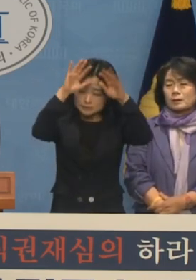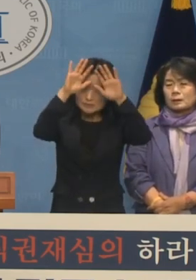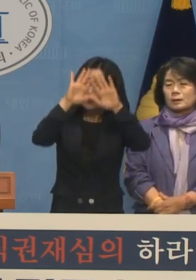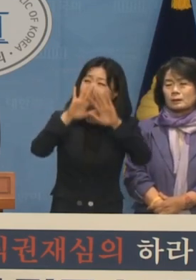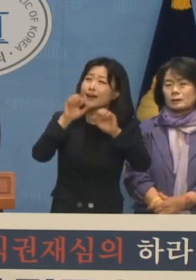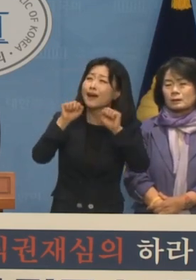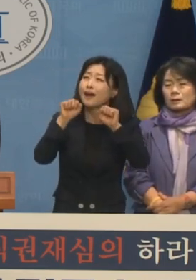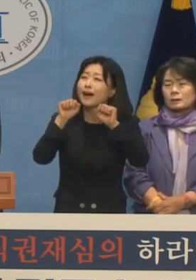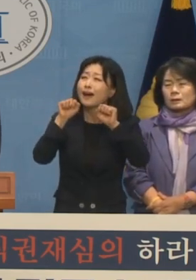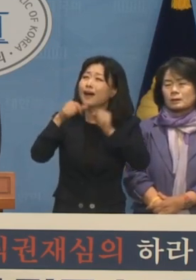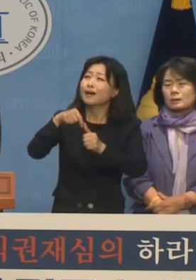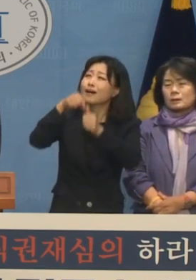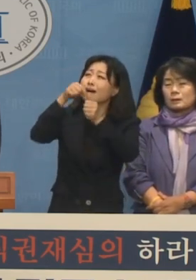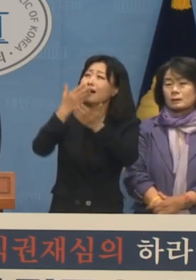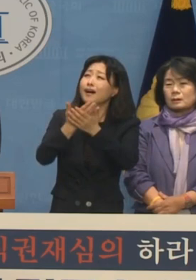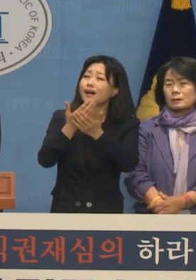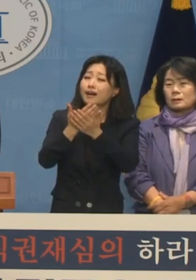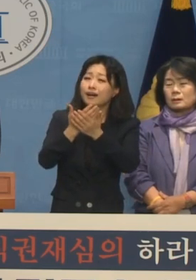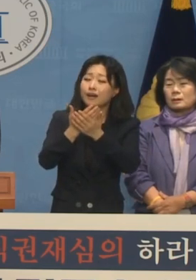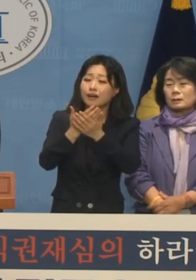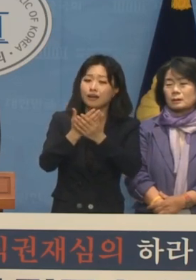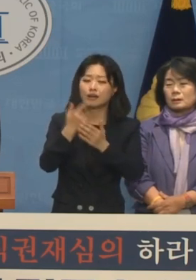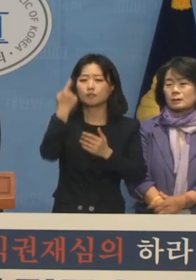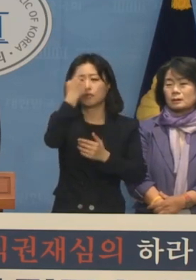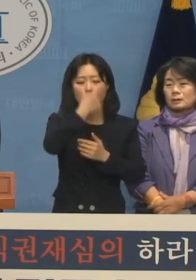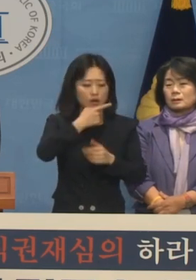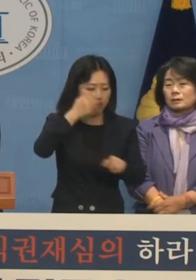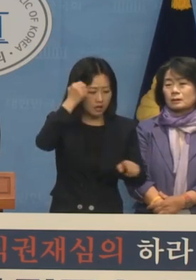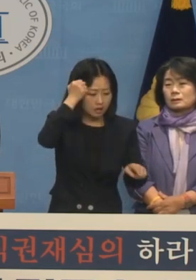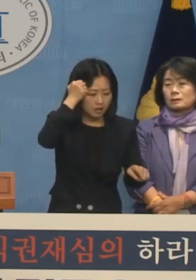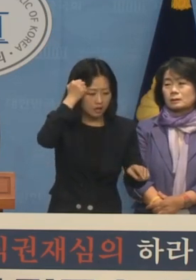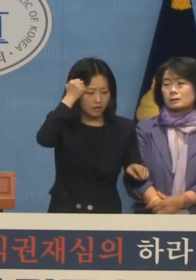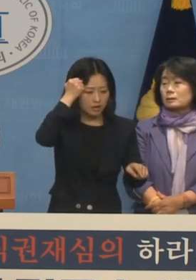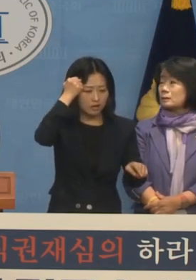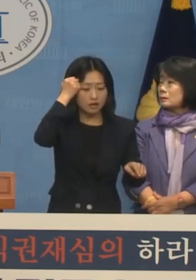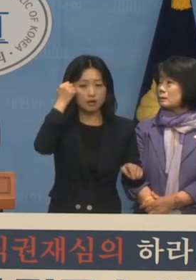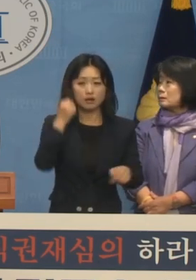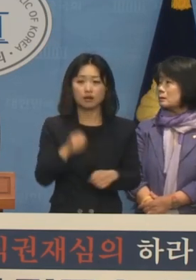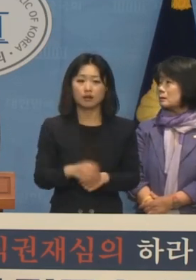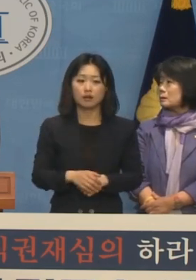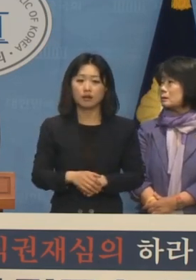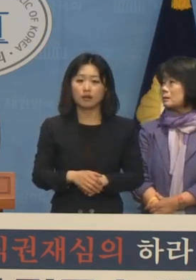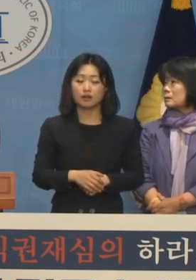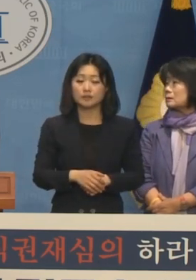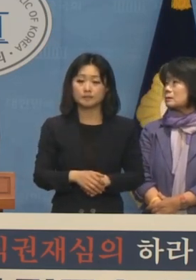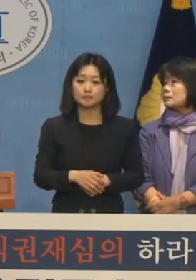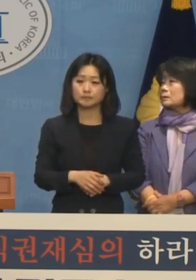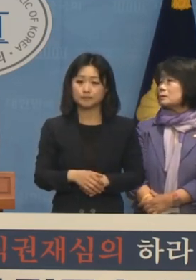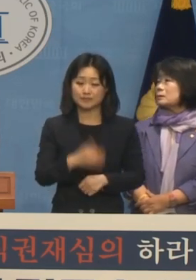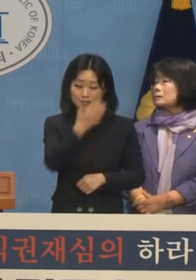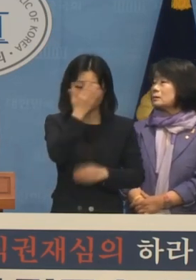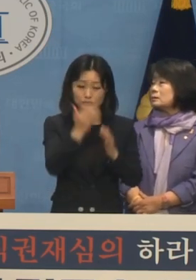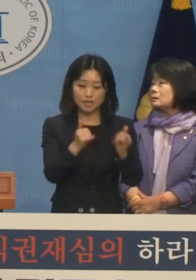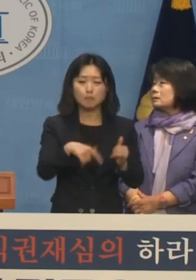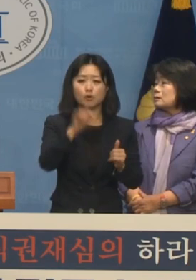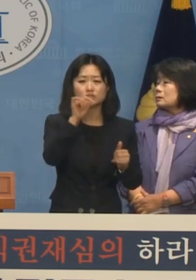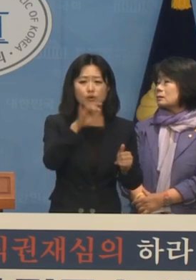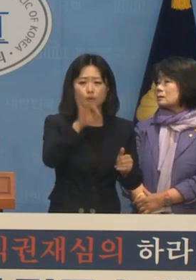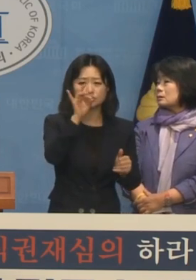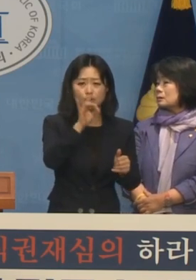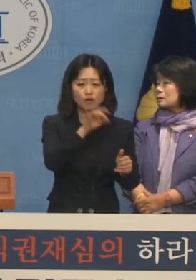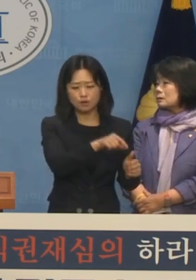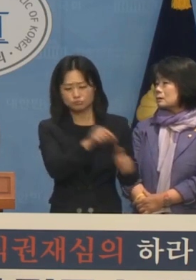모습이나 나이 드신 분들이 먼저 자기 먼저 순번이지만 먼저 젊은 사람들부터